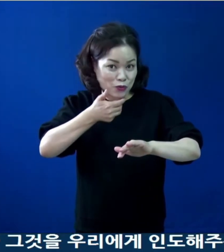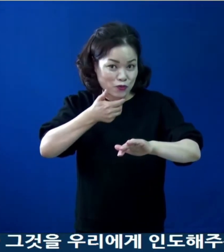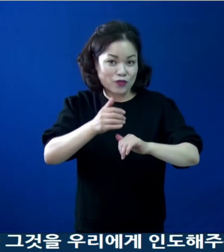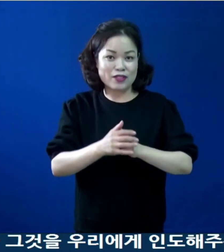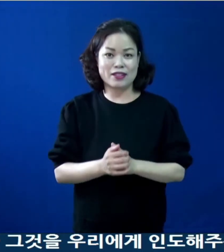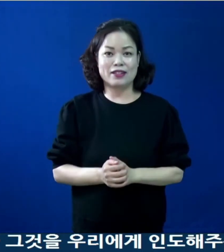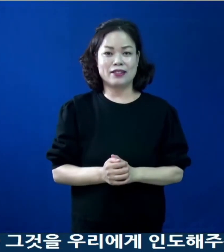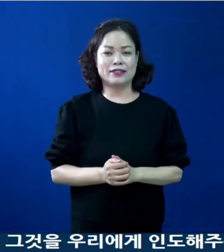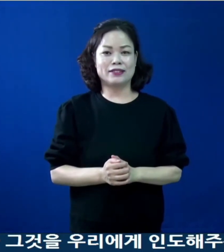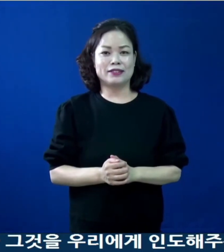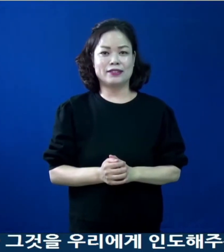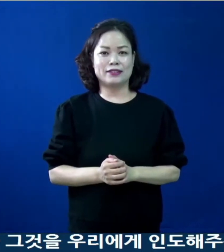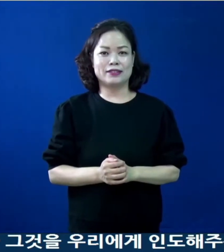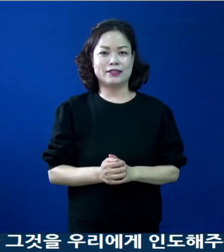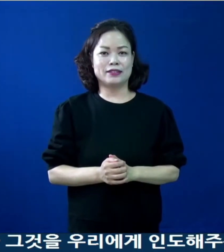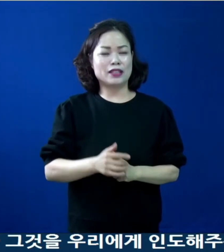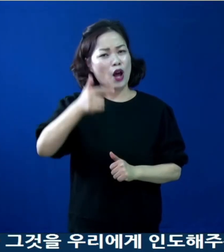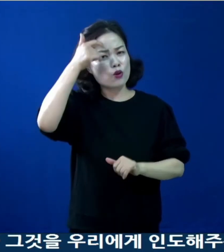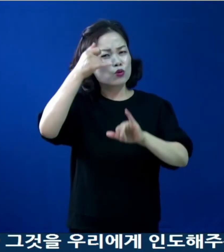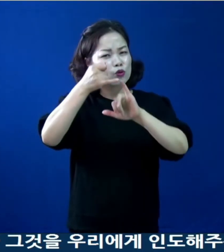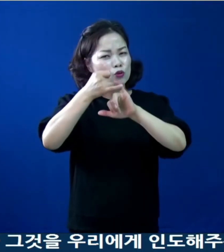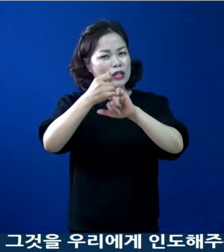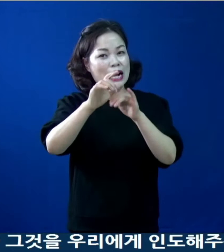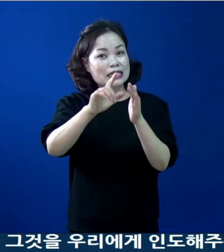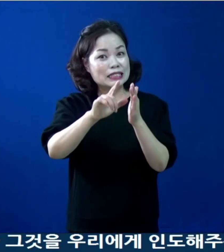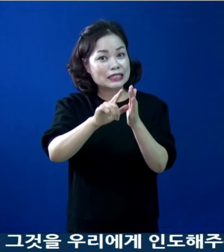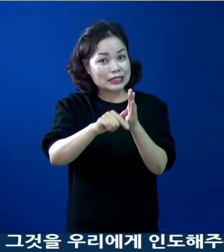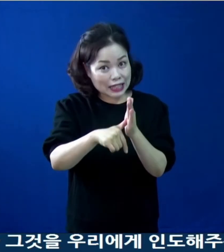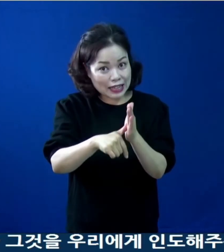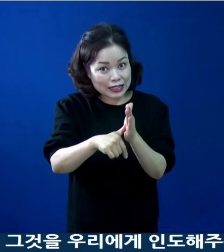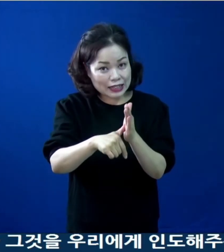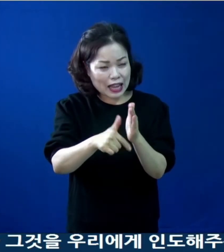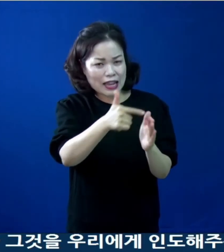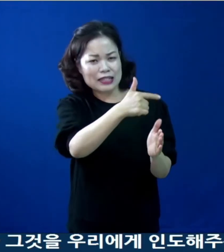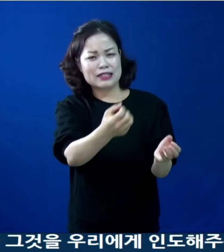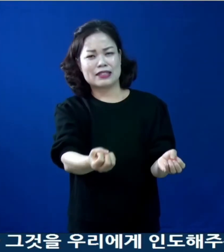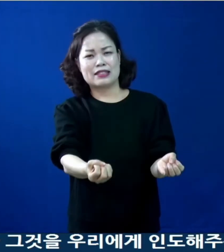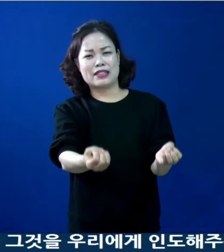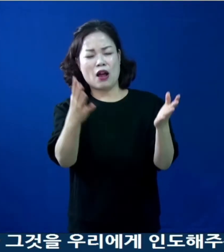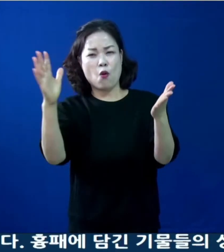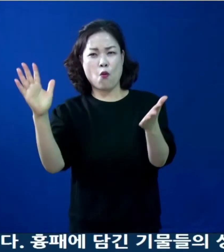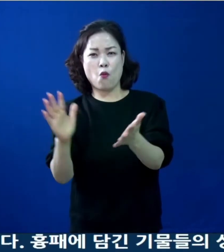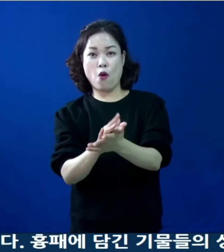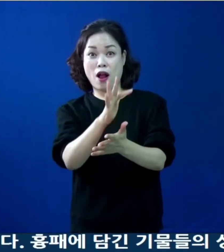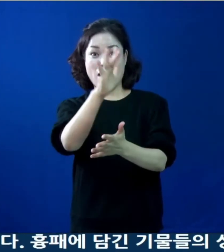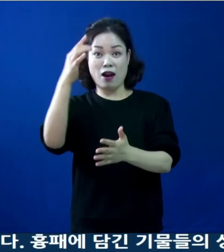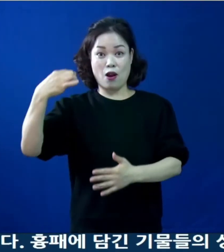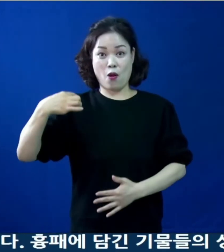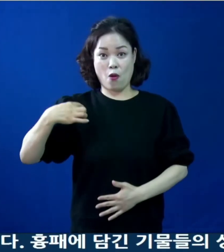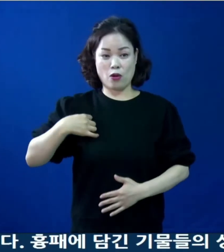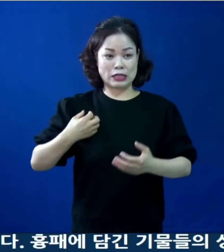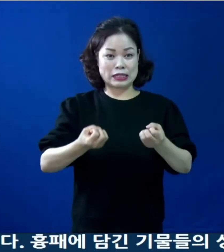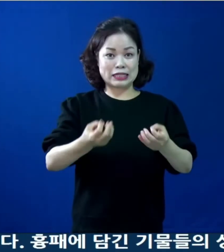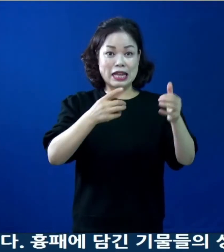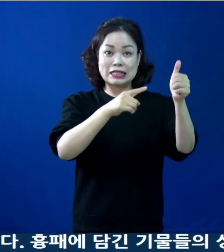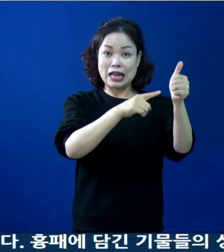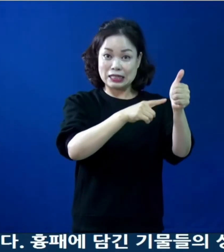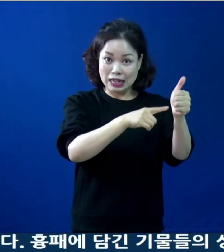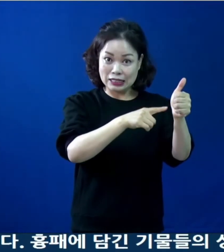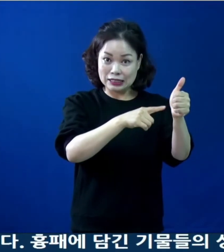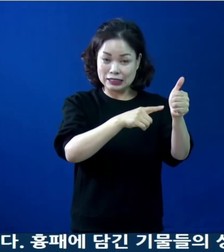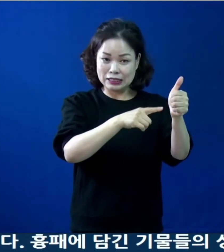합니다. 구약 시대 때 대제사장은 화려한 옷을 입었고 제사장은